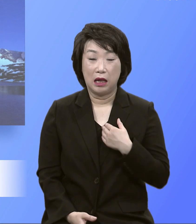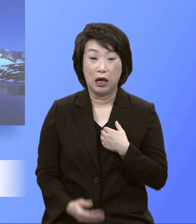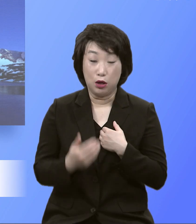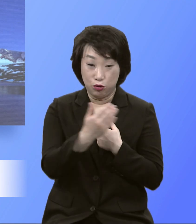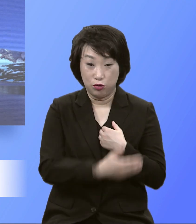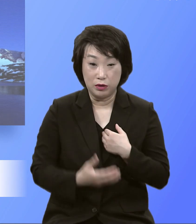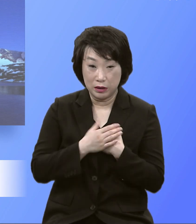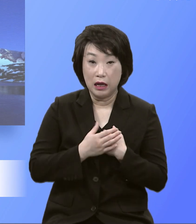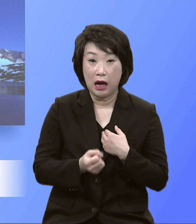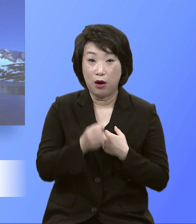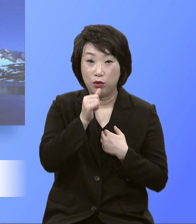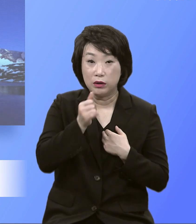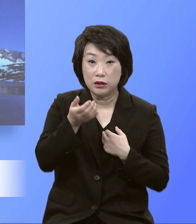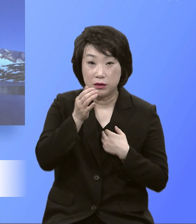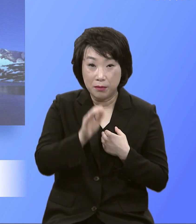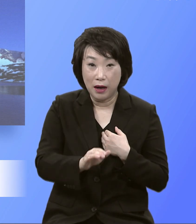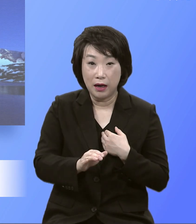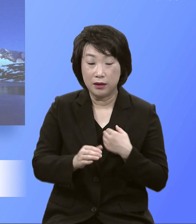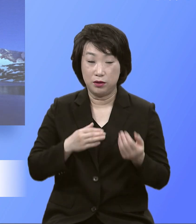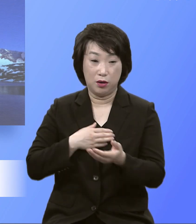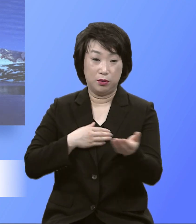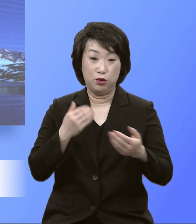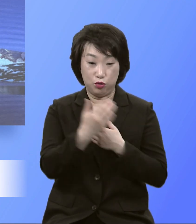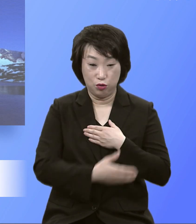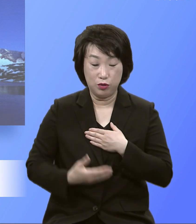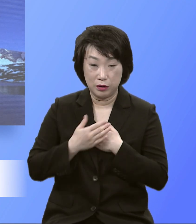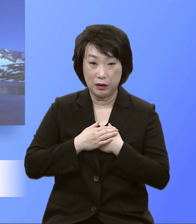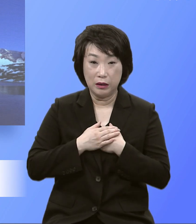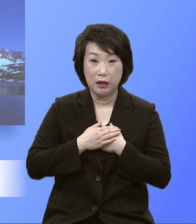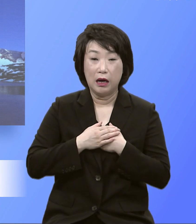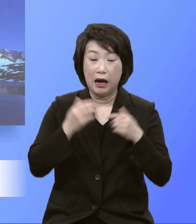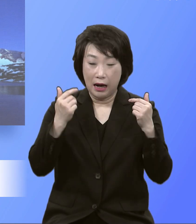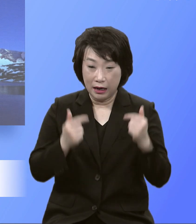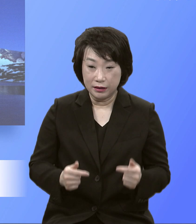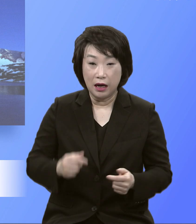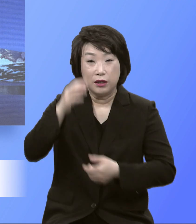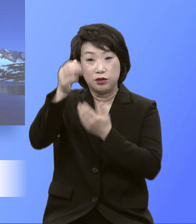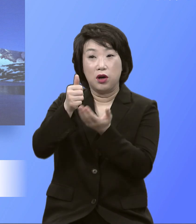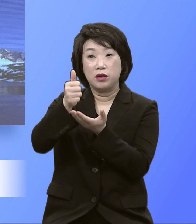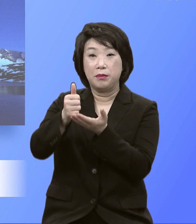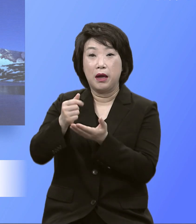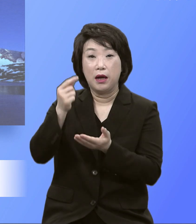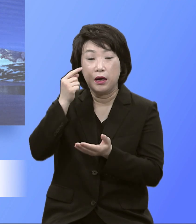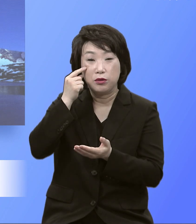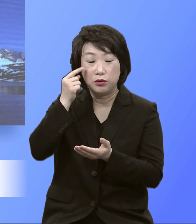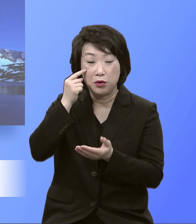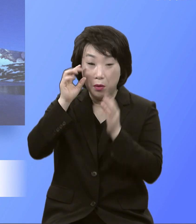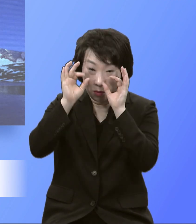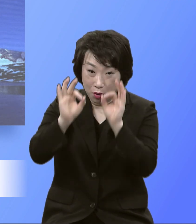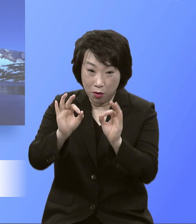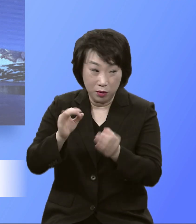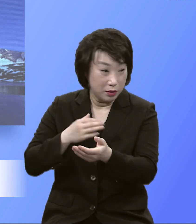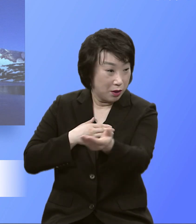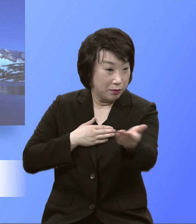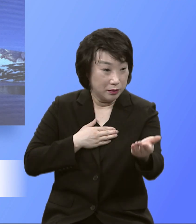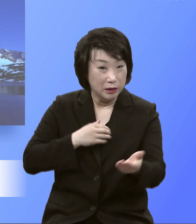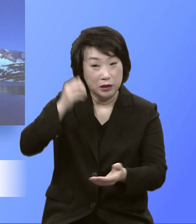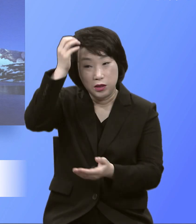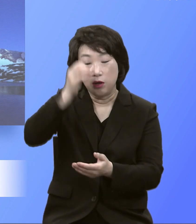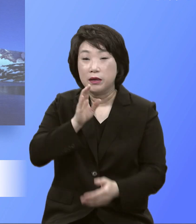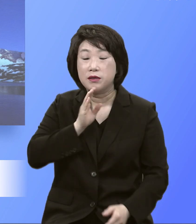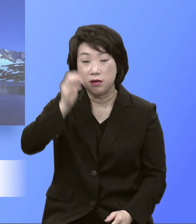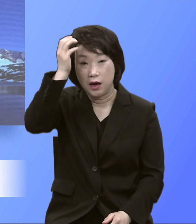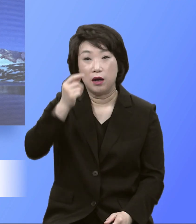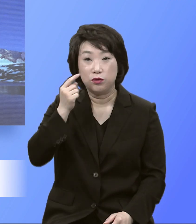육신을 갖고 있으면서도 육신을 항상 성령의 눈으로, 여러분들이 영적인